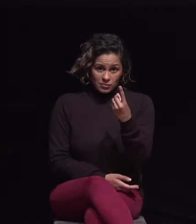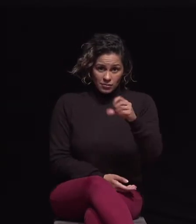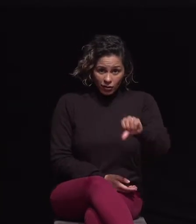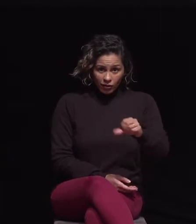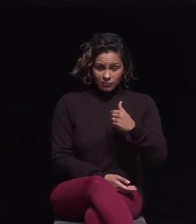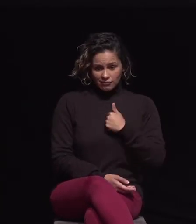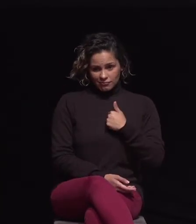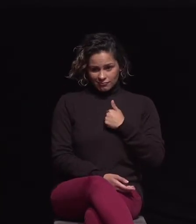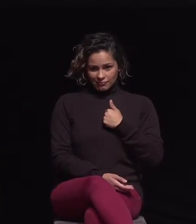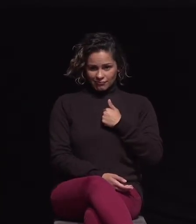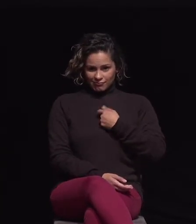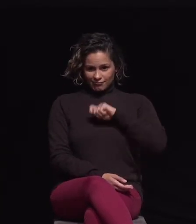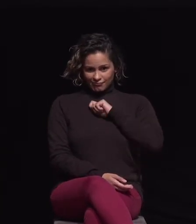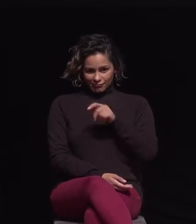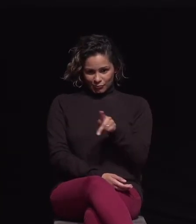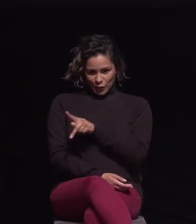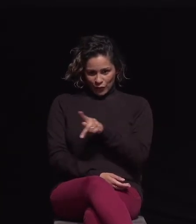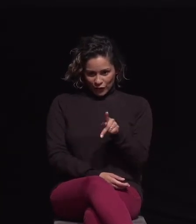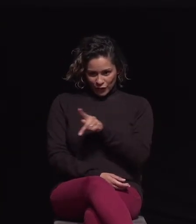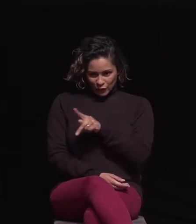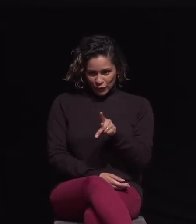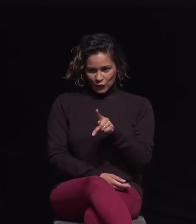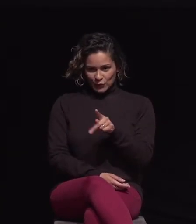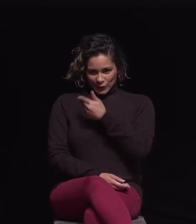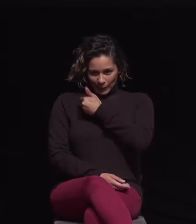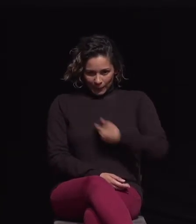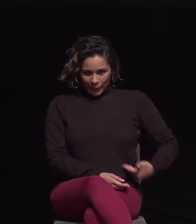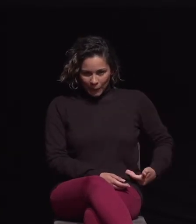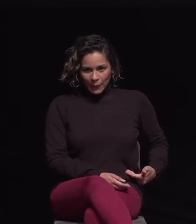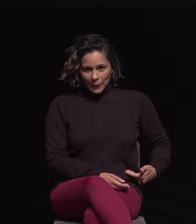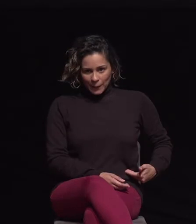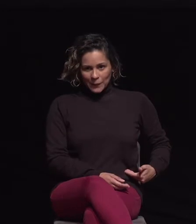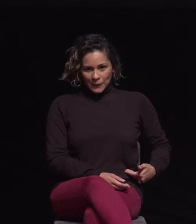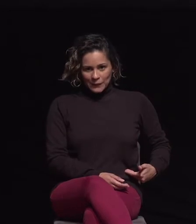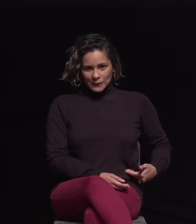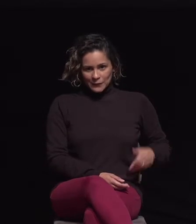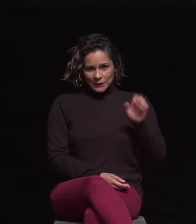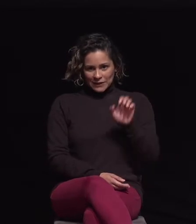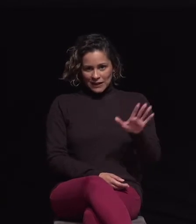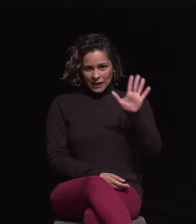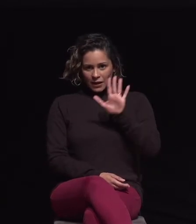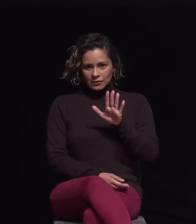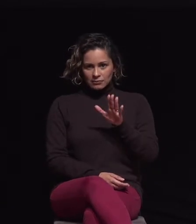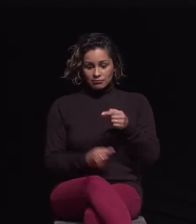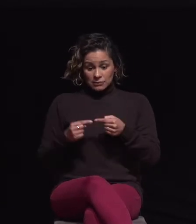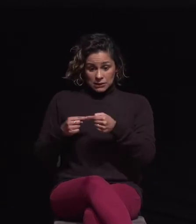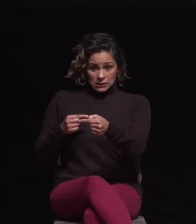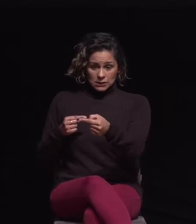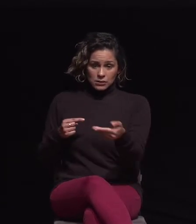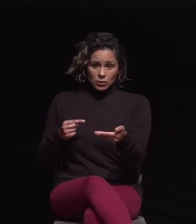sou professora de História na rede pública estadual. E a gente teve, essa semana,